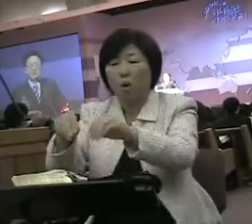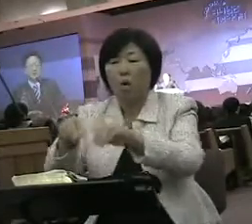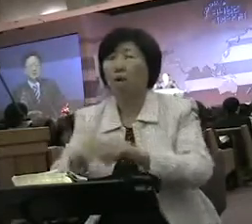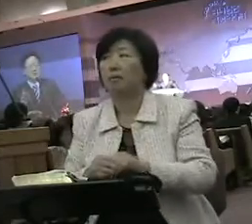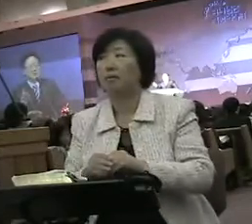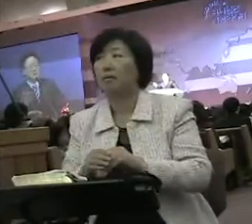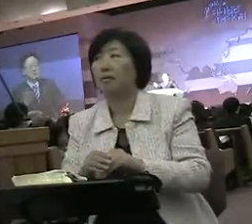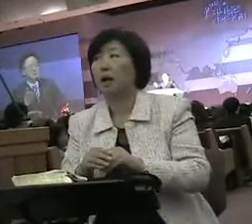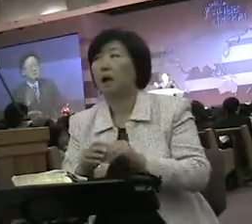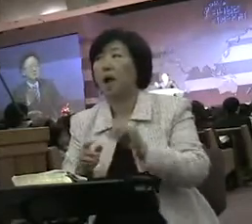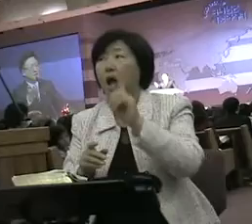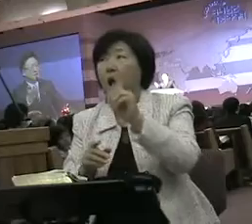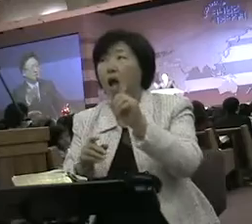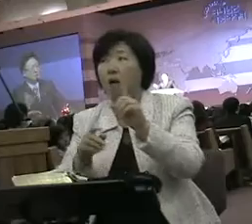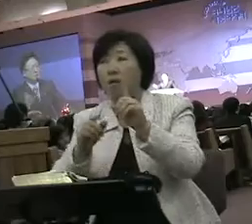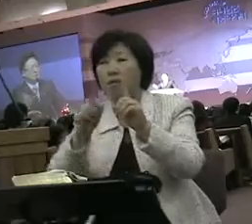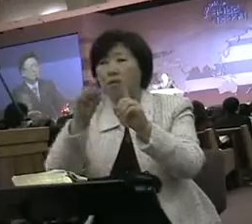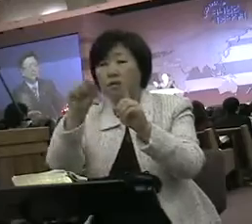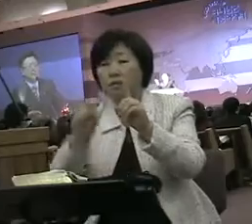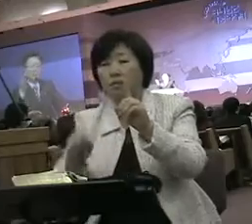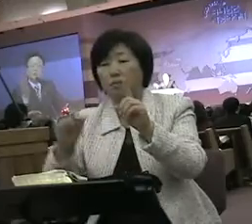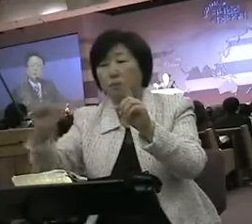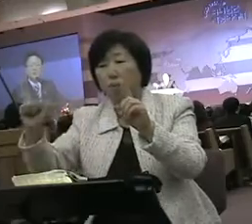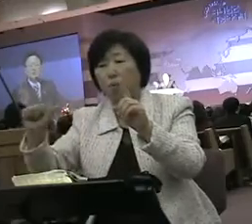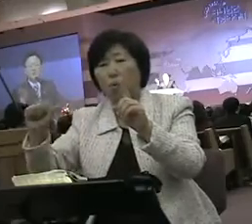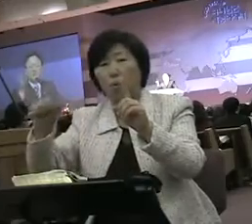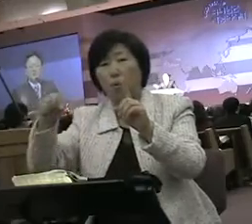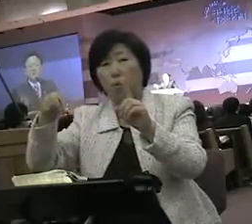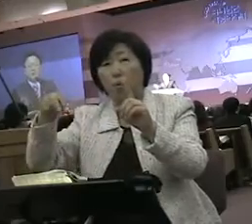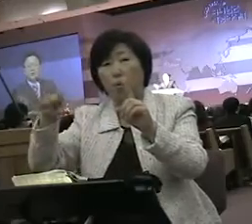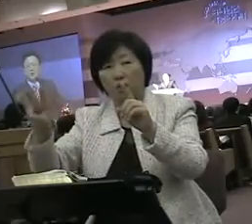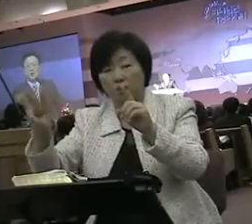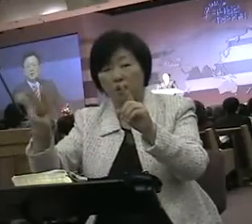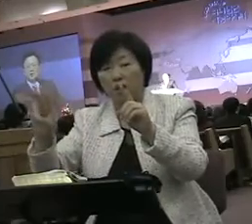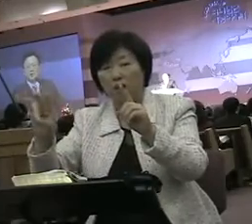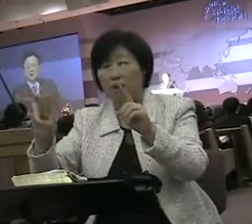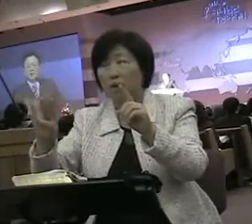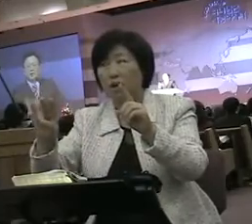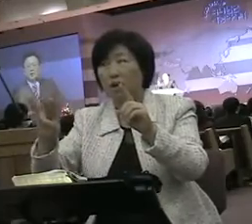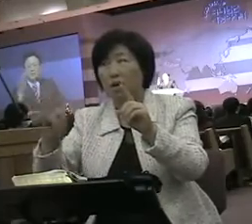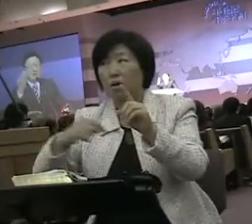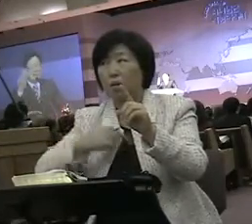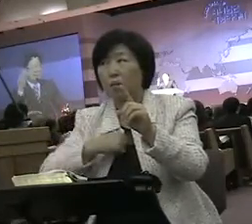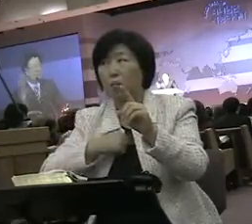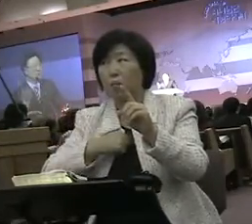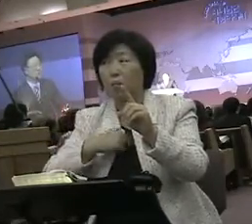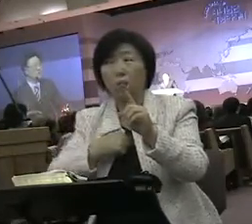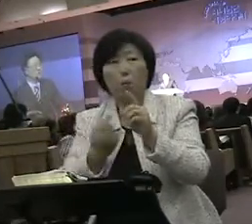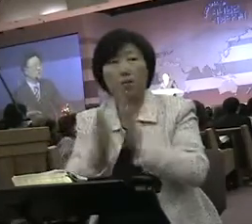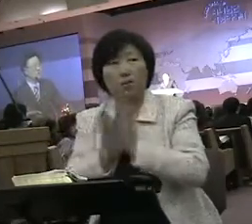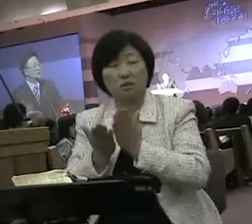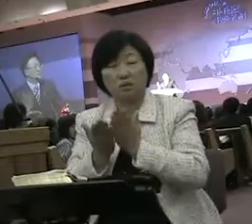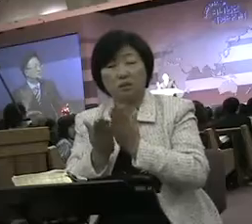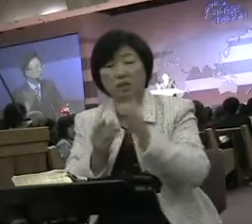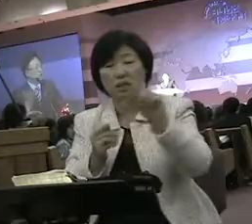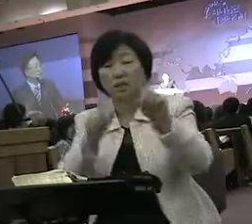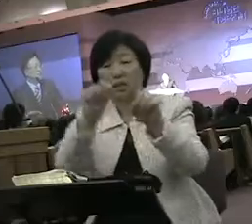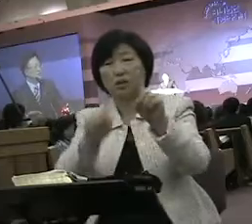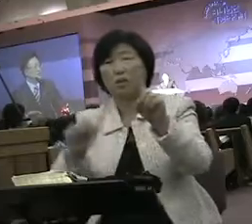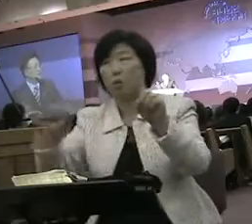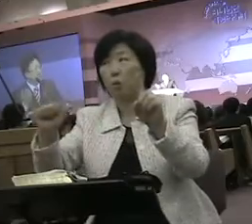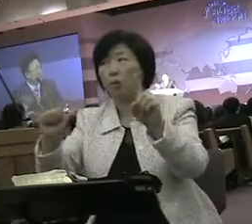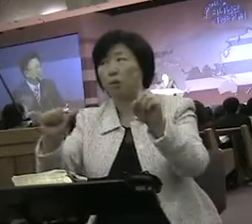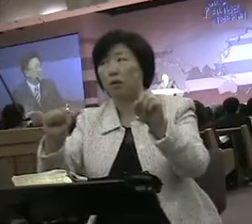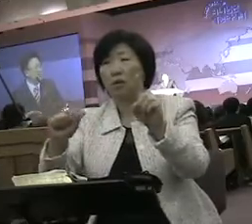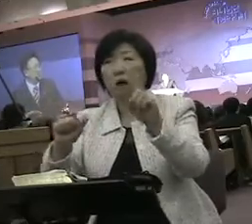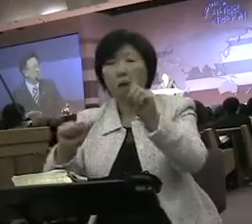여러분 물어보겠습니다. 여러분 1.5세 자녀를 가신 부모님들, 혹시 여러분 가운데 1.5세라고 본인이 1.5세라고 생각하시는 분들, 제가